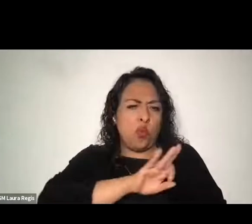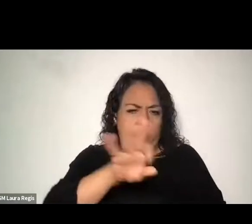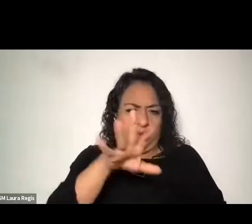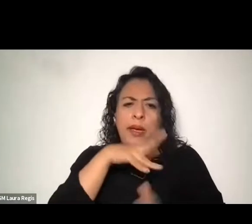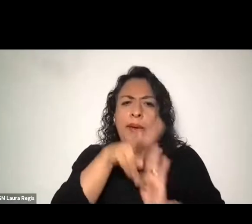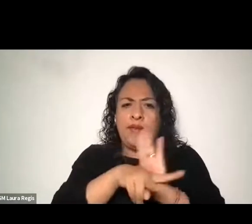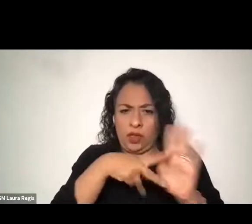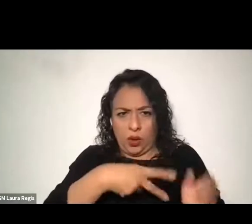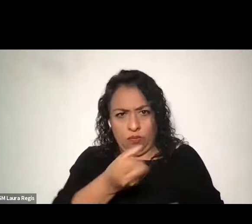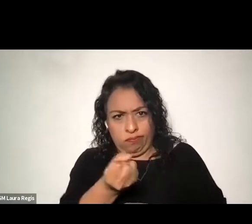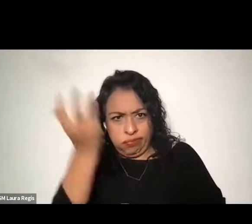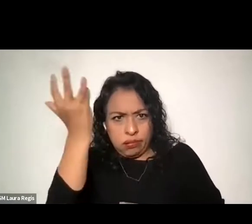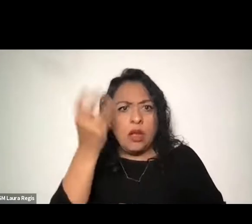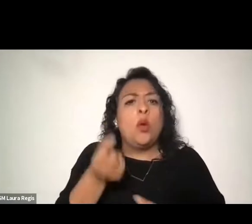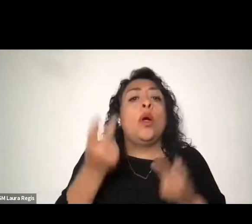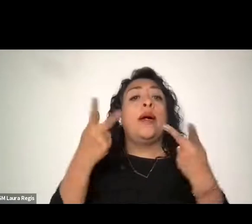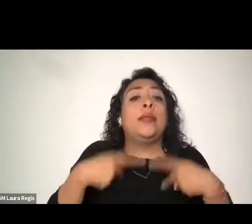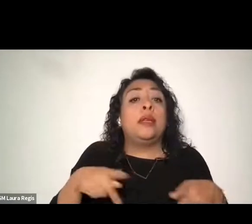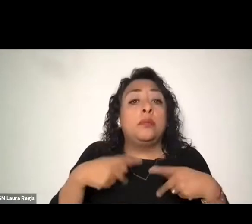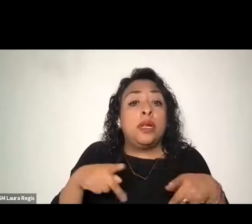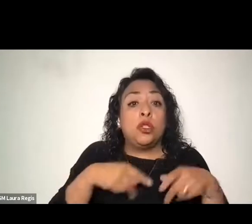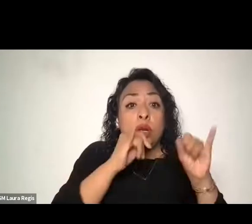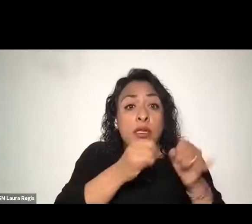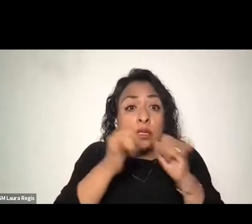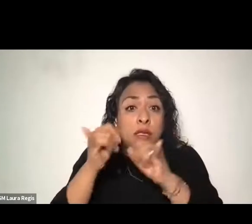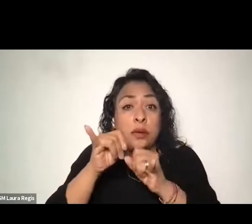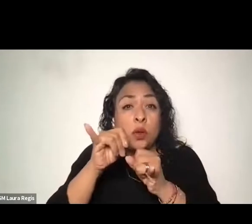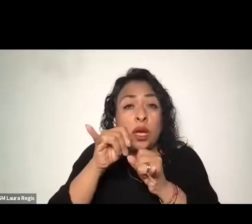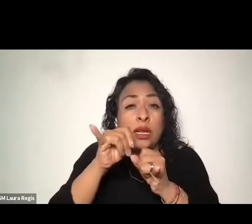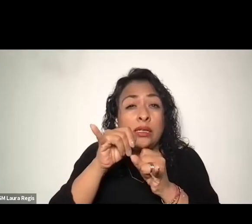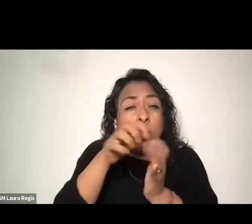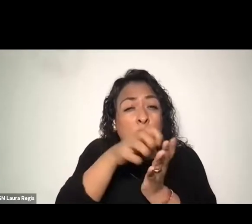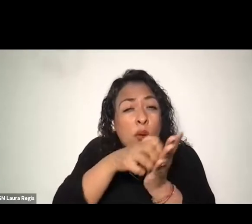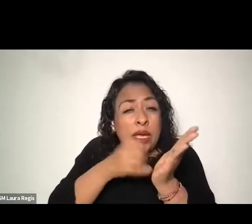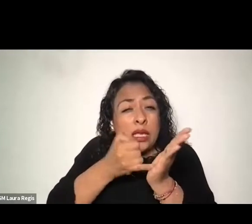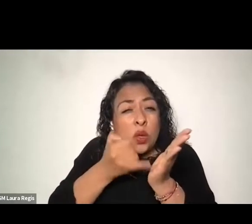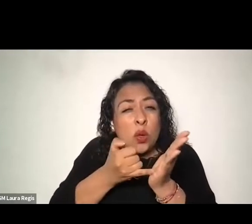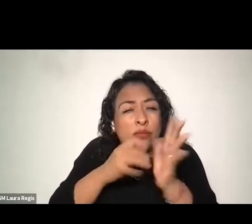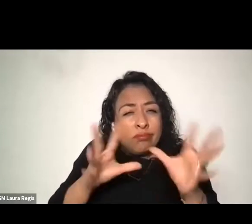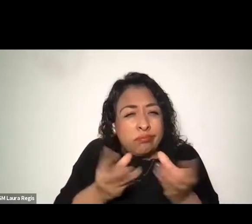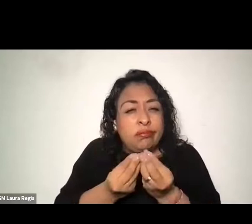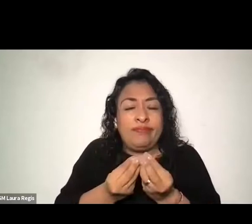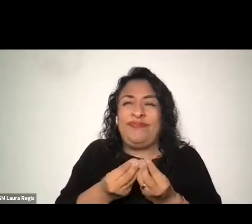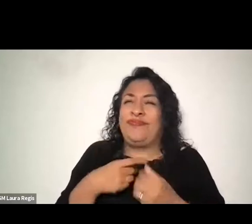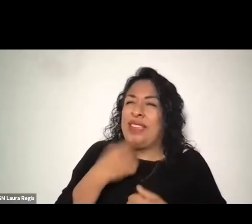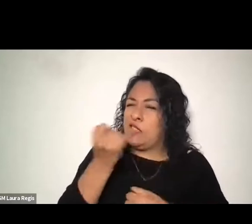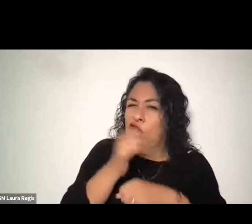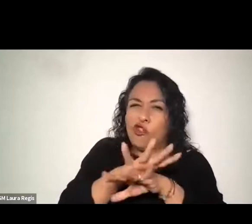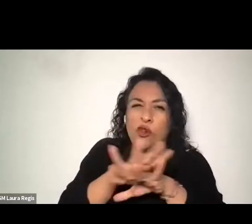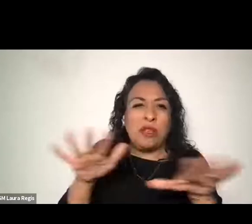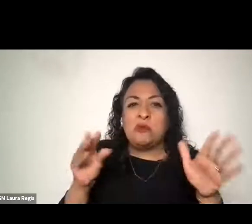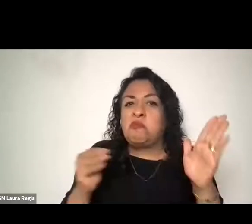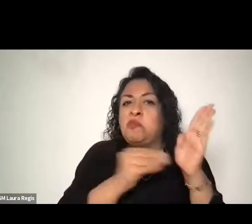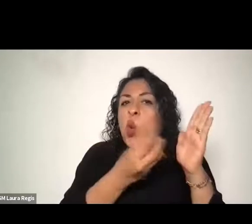¿Cuántas personas físicas deducen el total de lo que les permite deducir? Eso no lo tenemos, no lo dice el